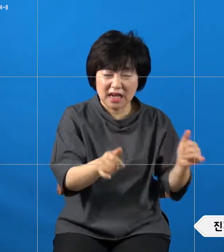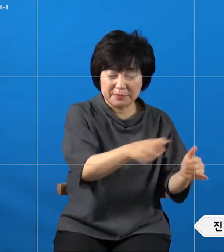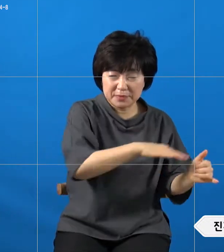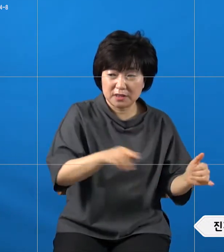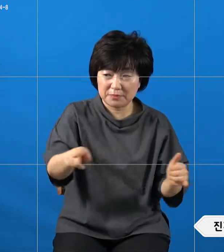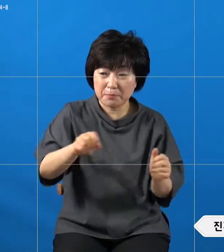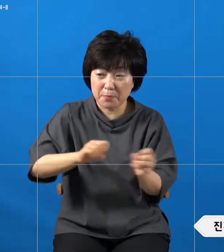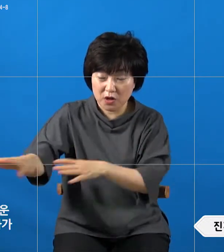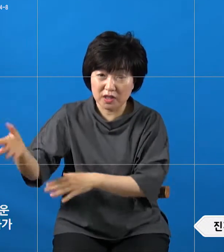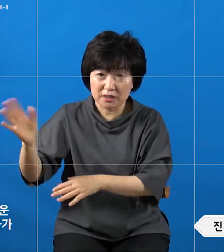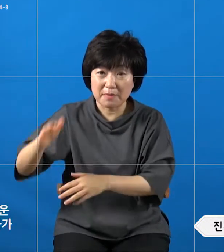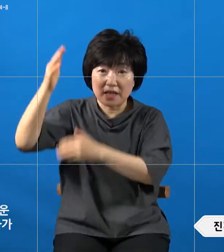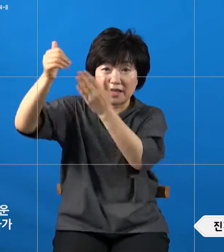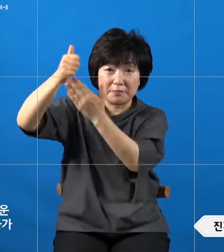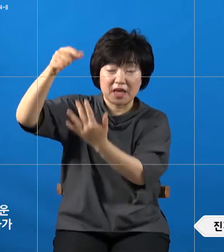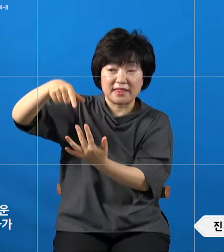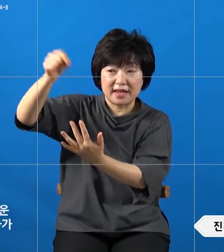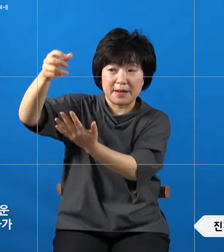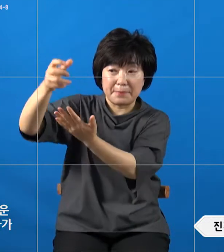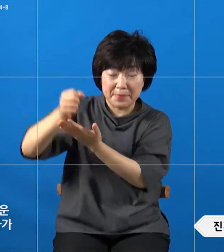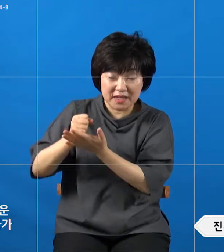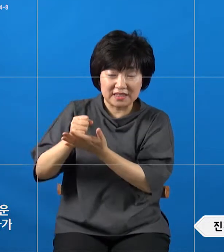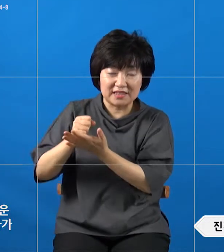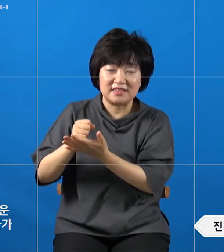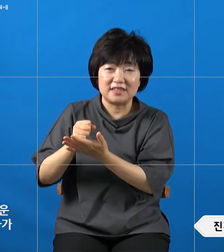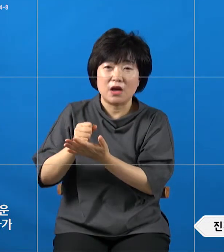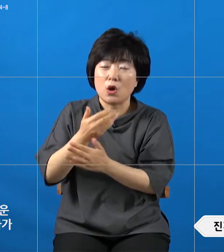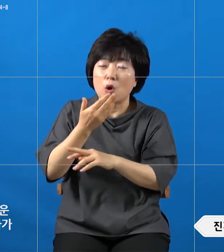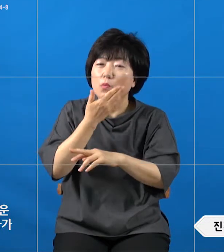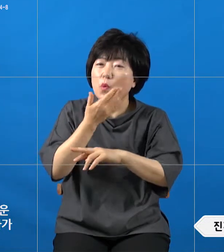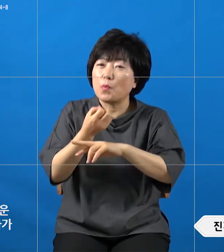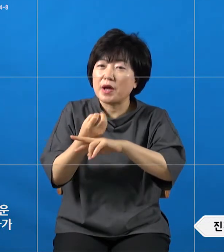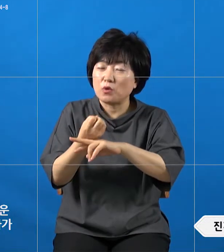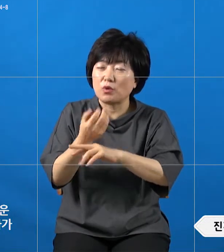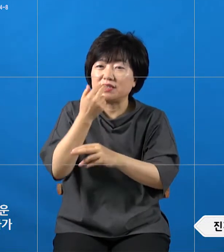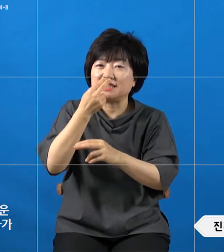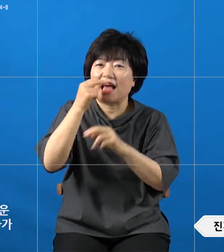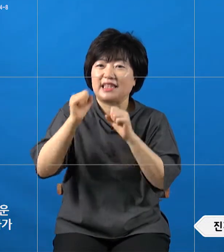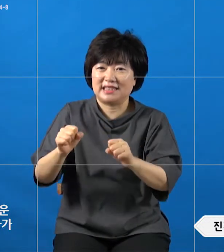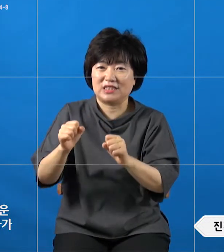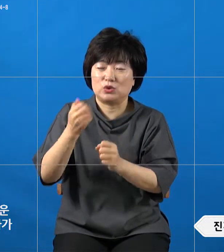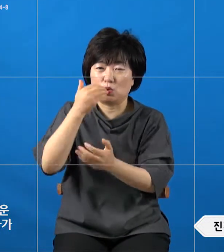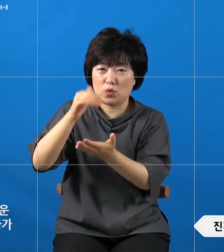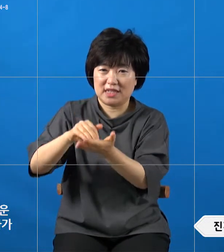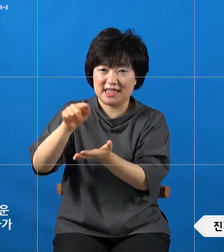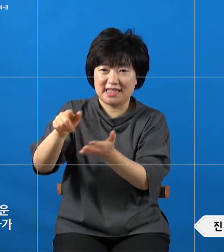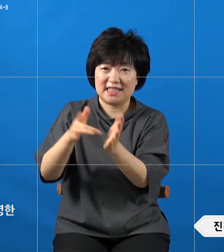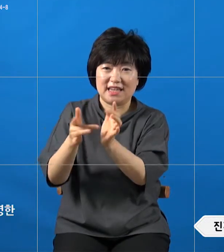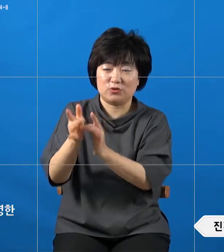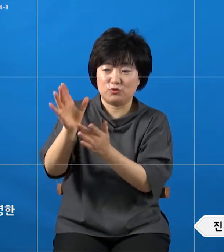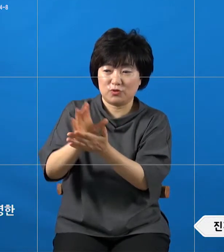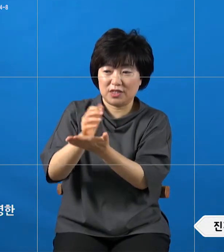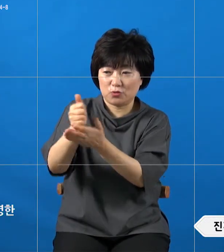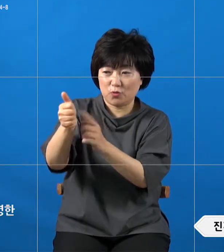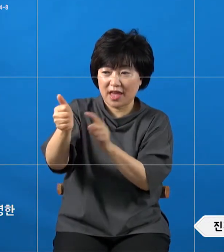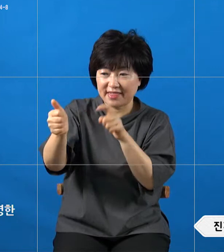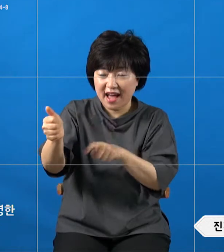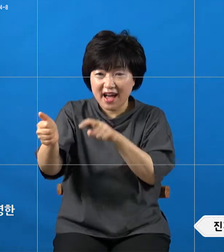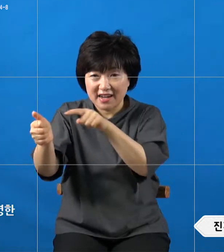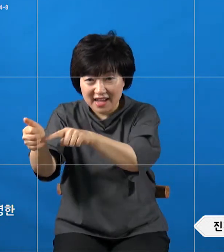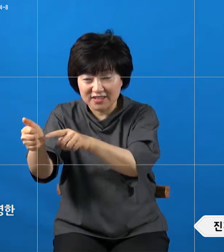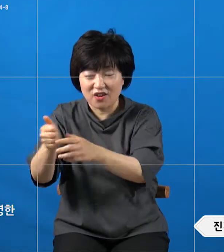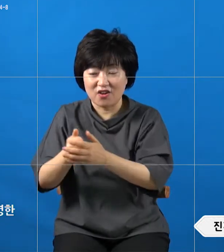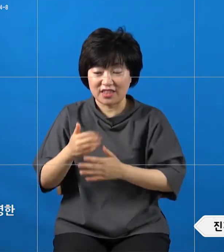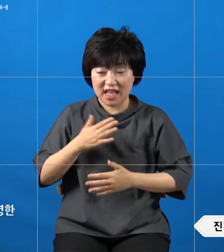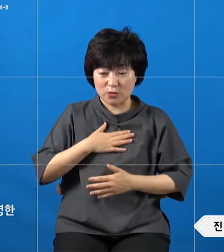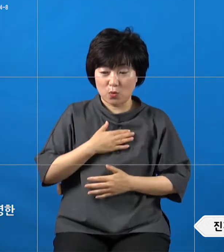되었으나 하나님께는 택하심을 입은 보배로운 산돌이신 예수께 나아가 너희도 산돌같이